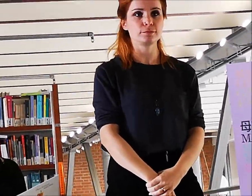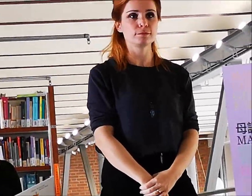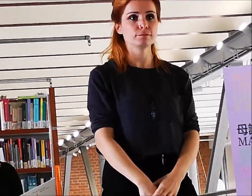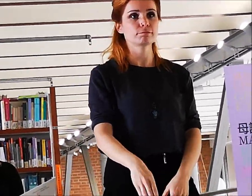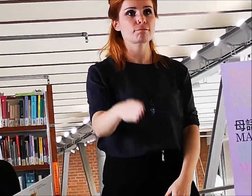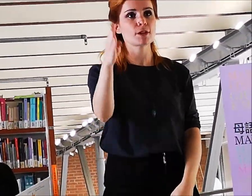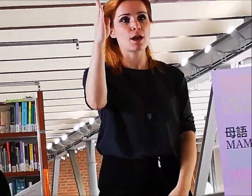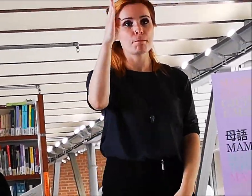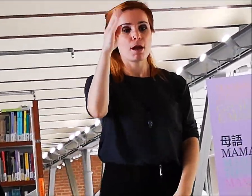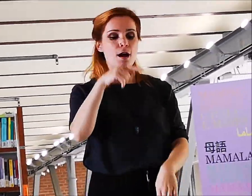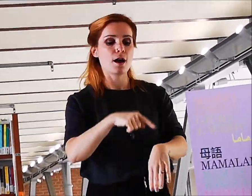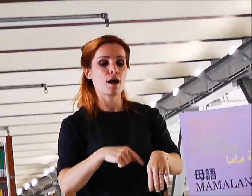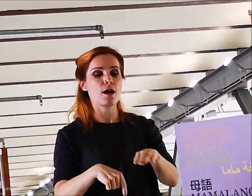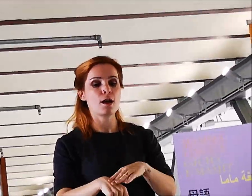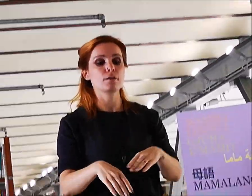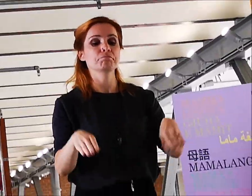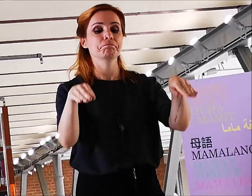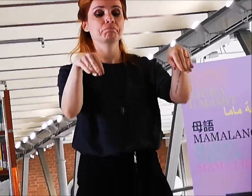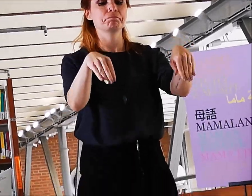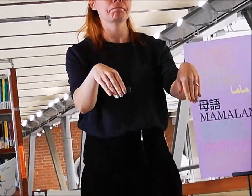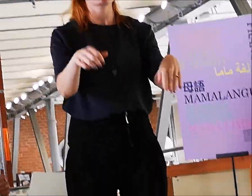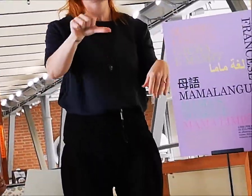Bianca immerge i piedi nel tappeto.